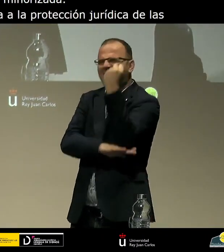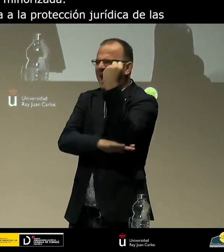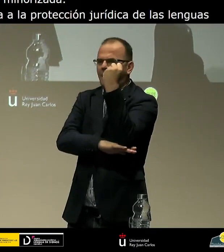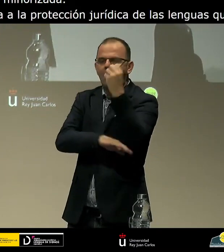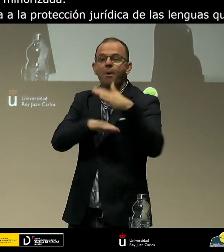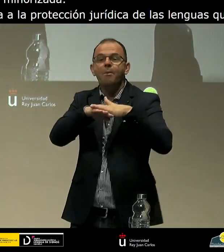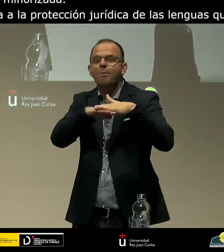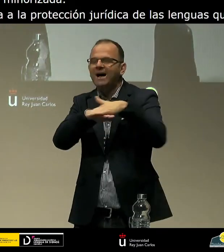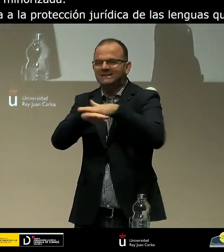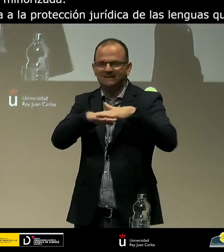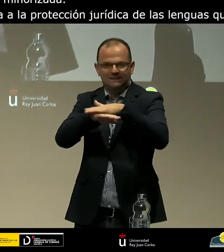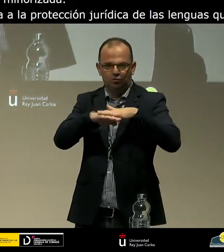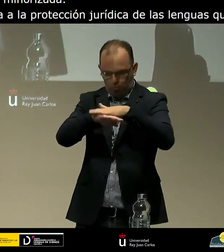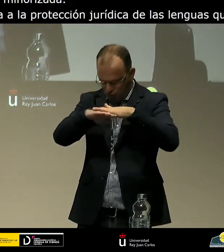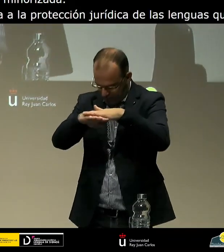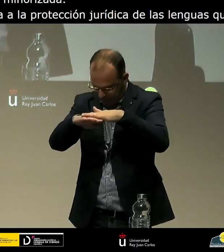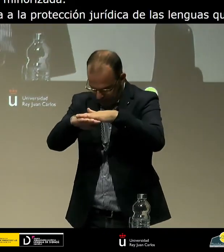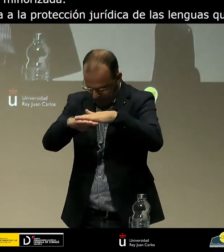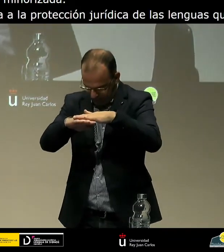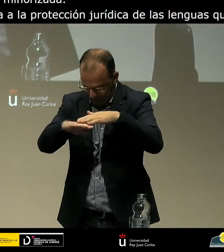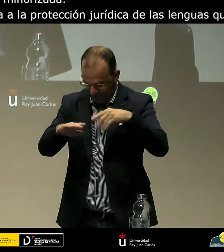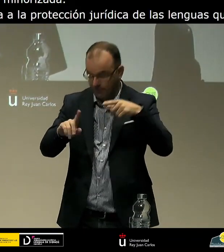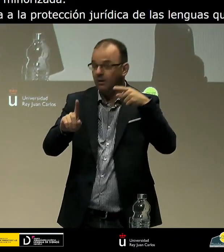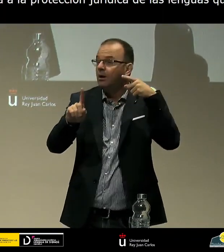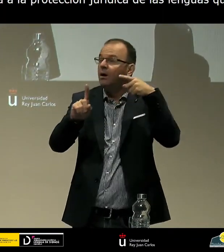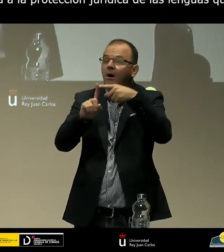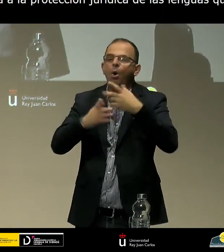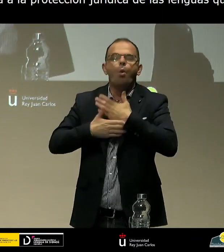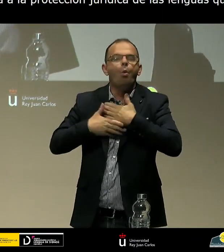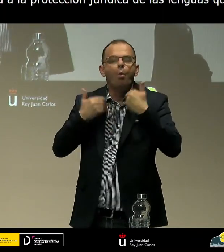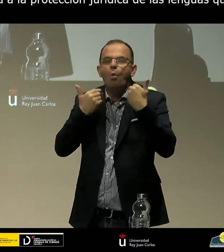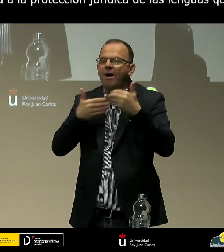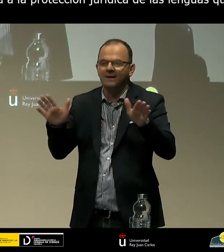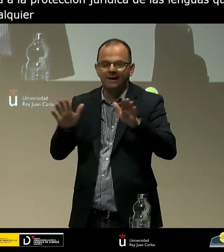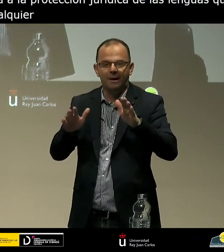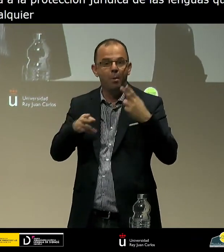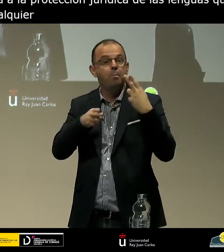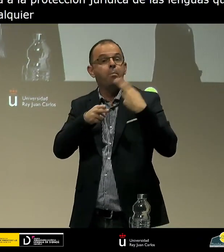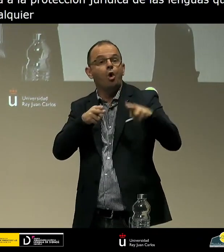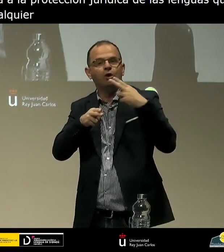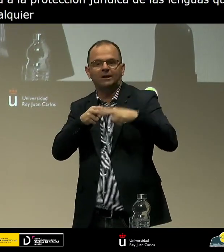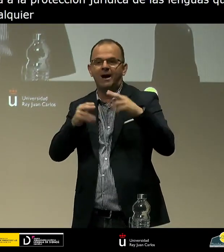un pilar básico de cualquier política